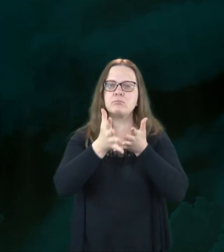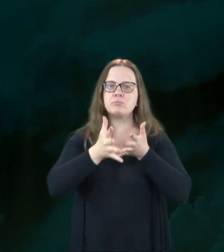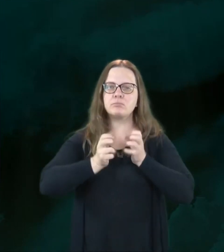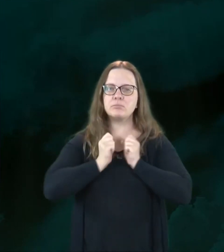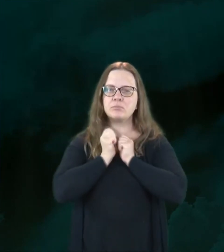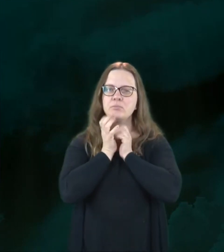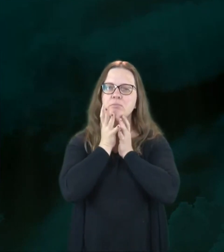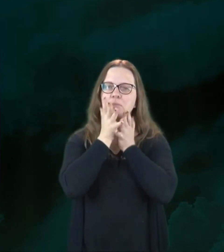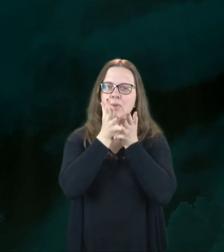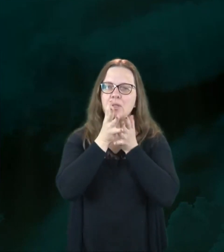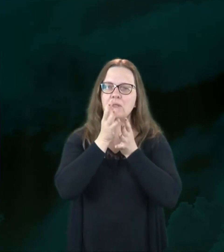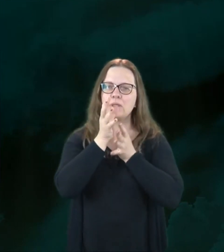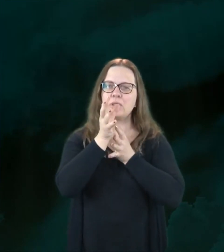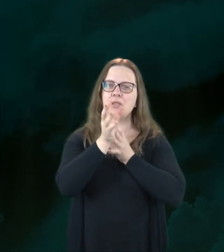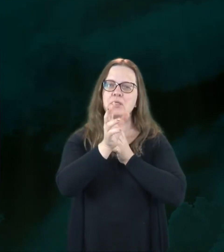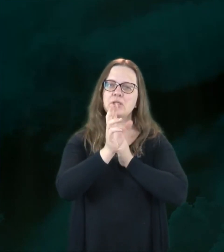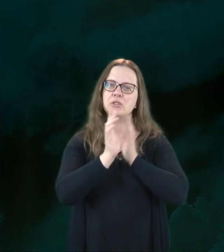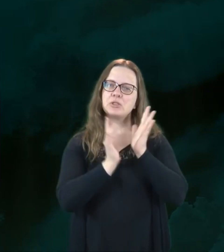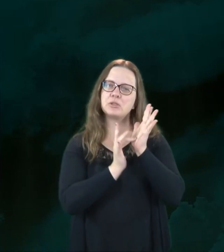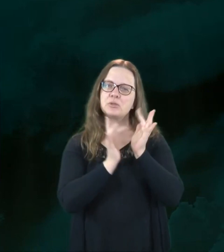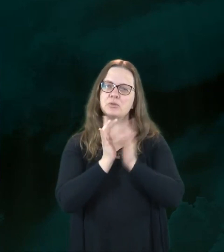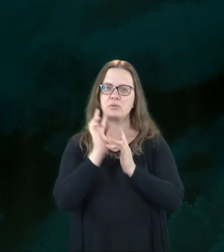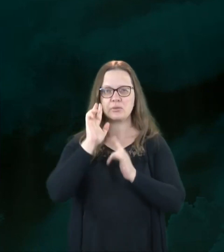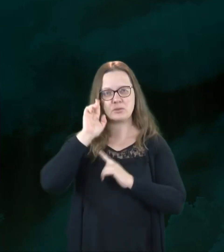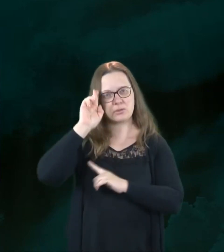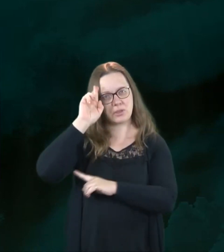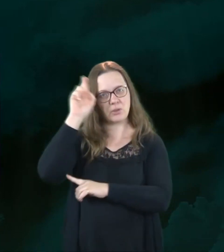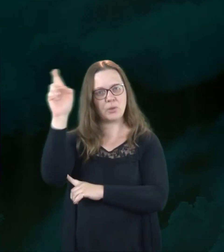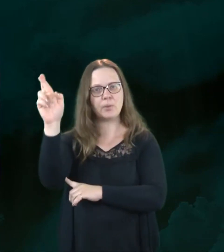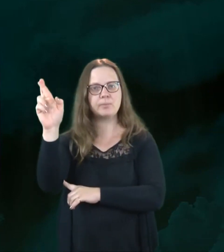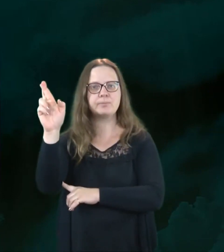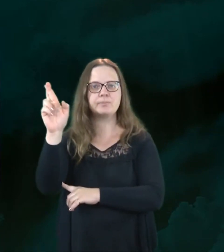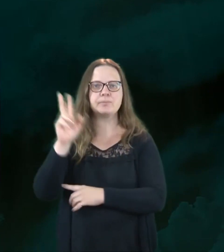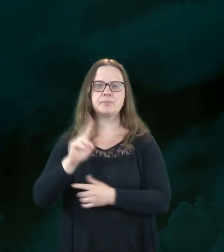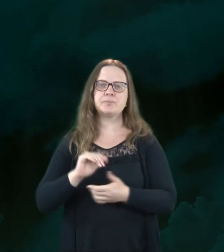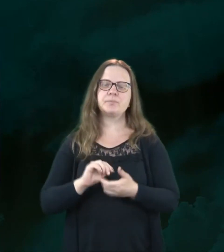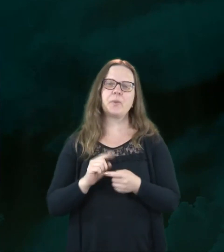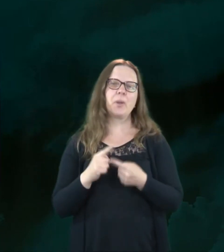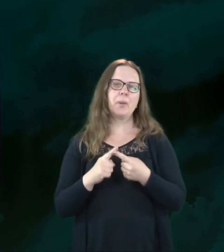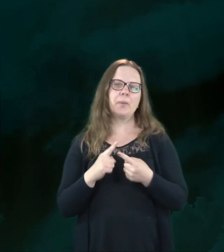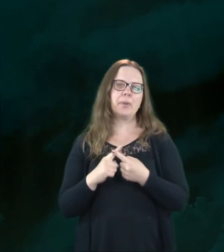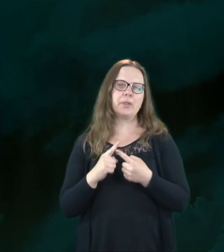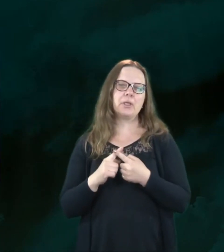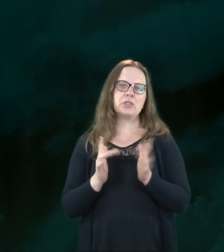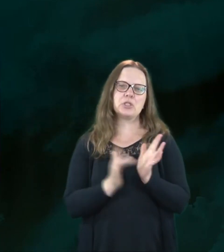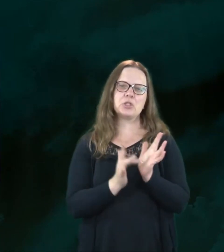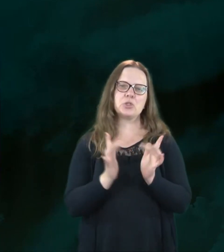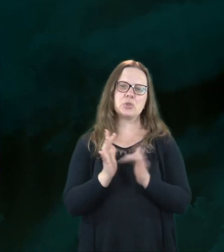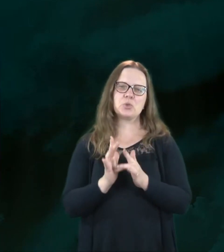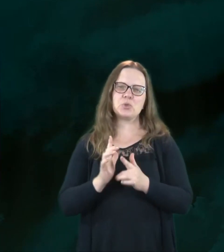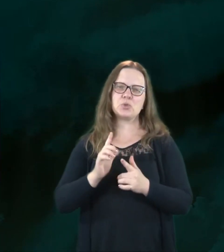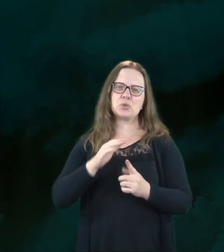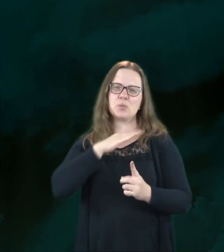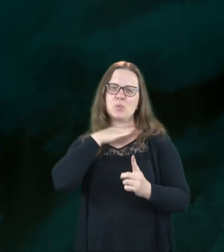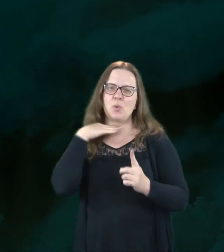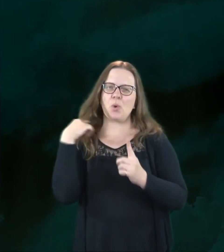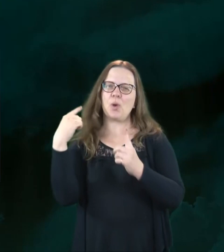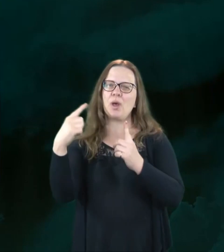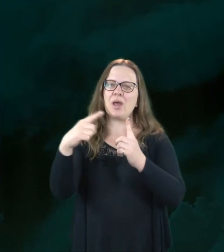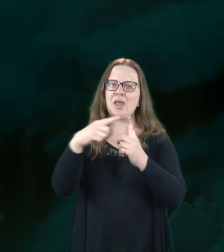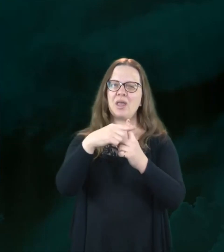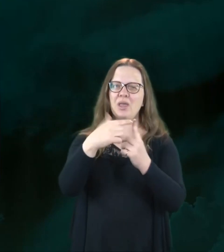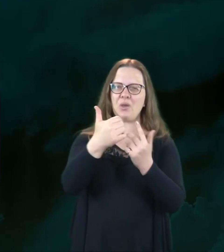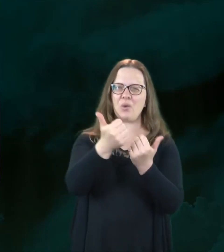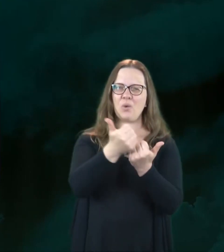crer. Porque foi quando Ele morreu na cruz pela nossa redenção, Deus não o deixou na